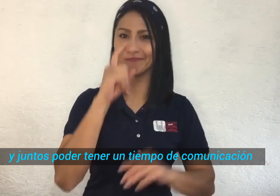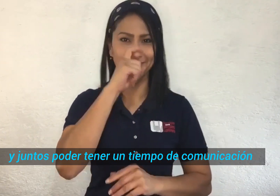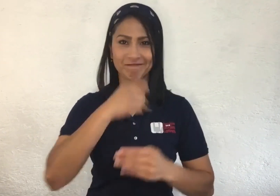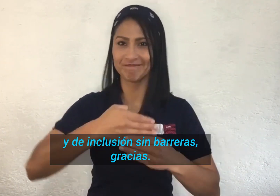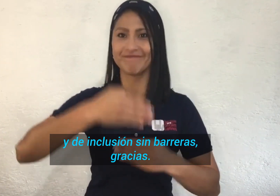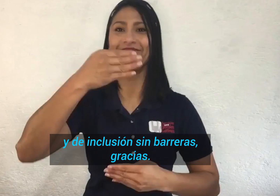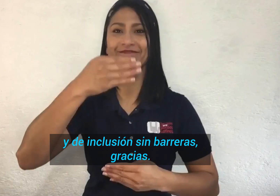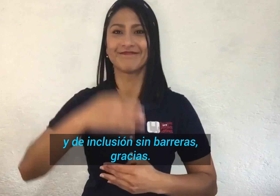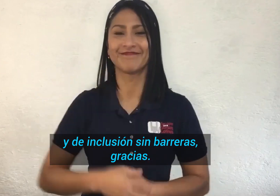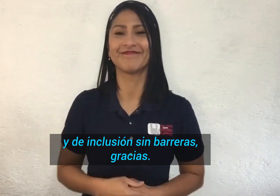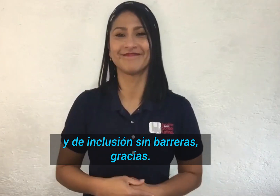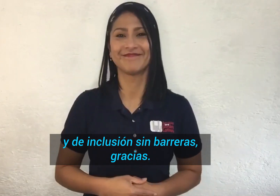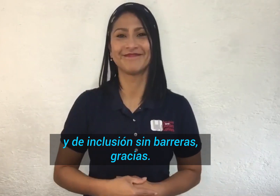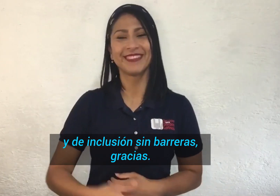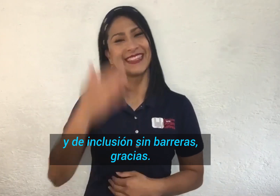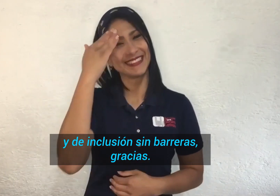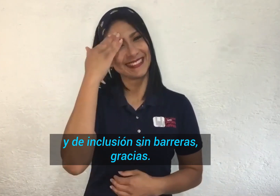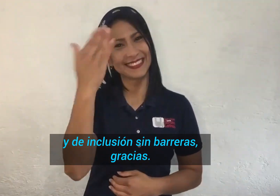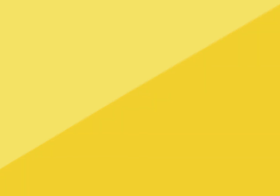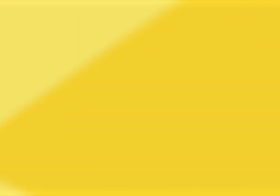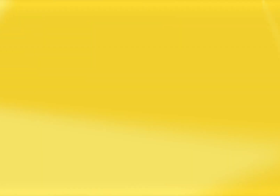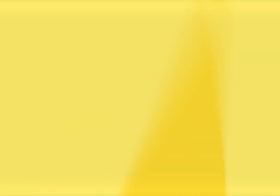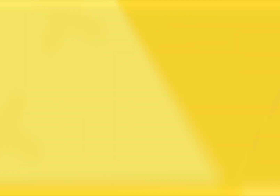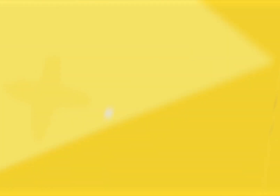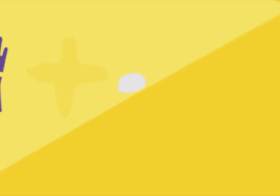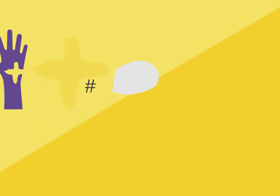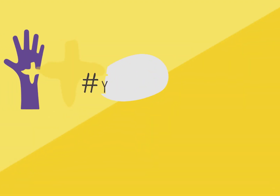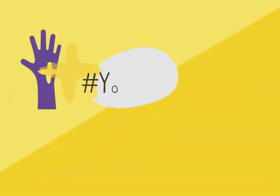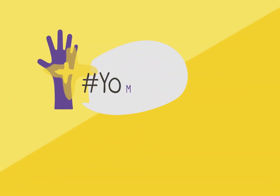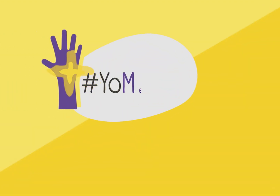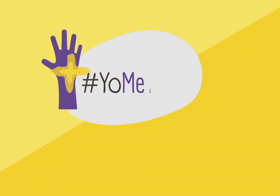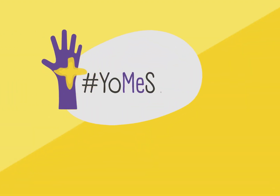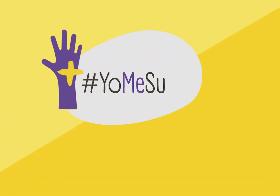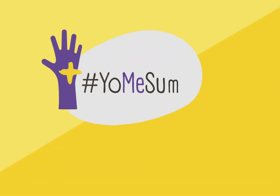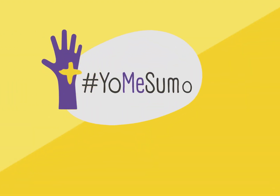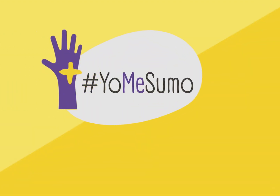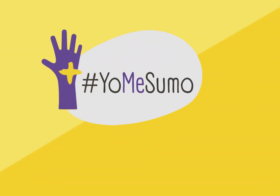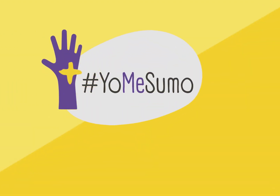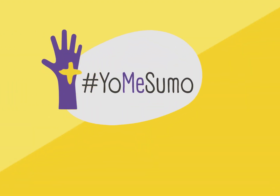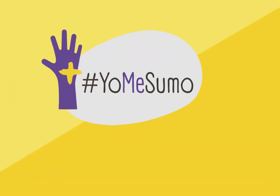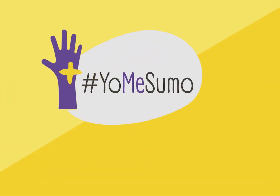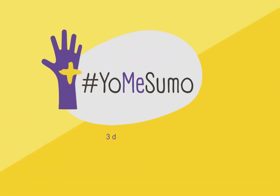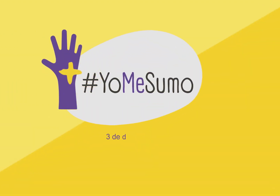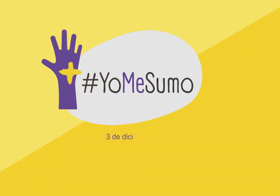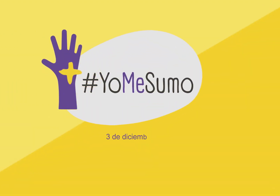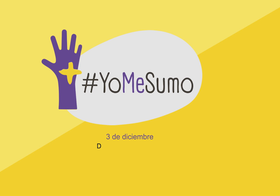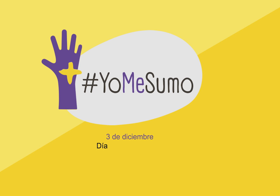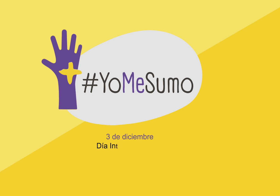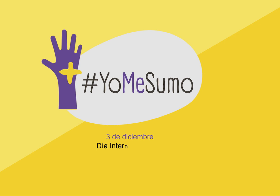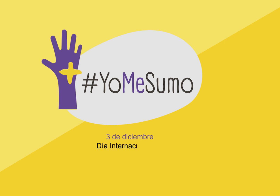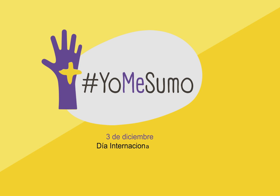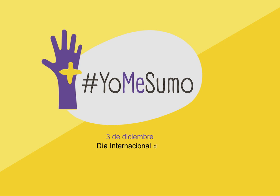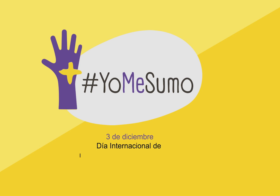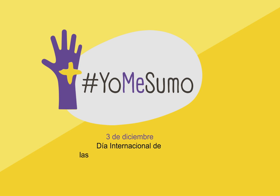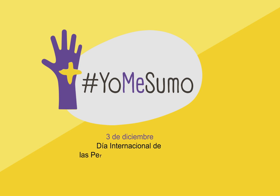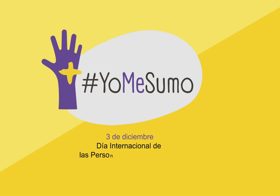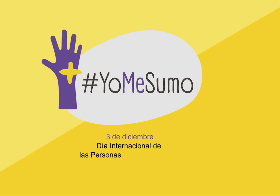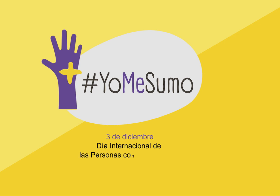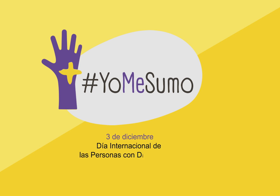comunicación y de inclusión sin barreras. Gracias. Yo me sumo porque la inclusión es la respuesta. 3 de diciembre, Día Internacional de las